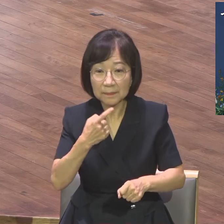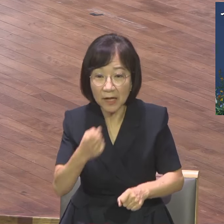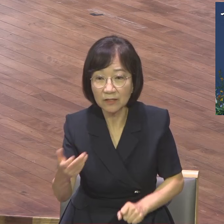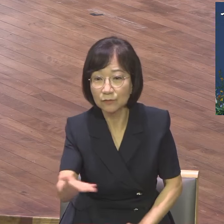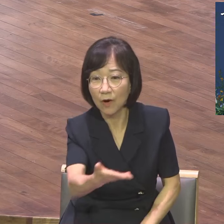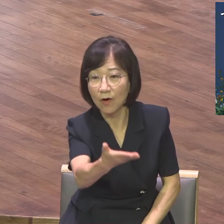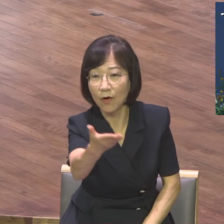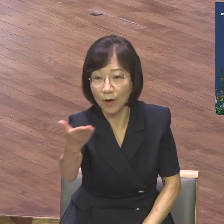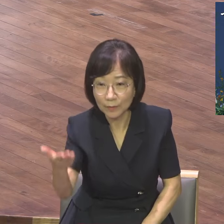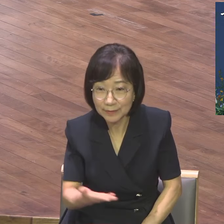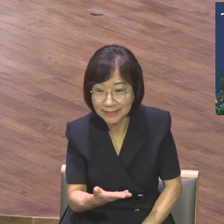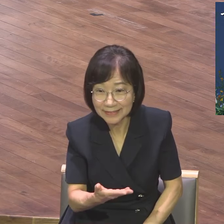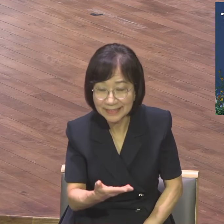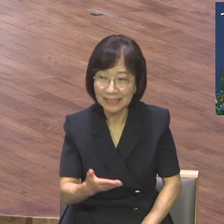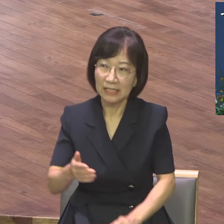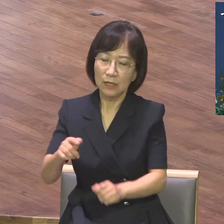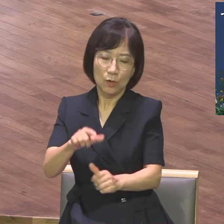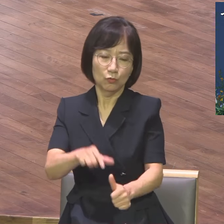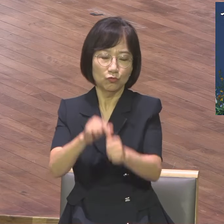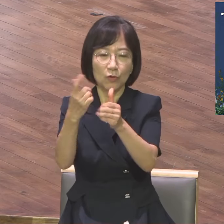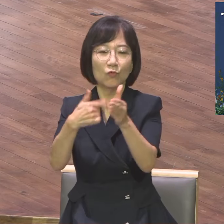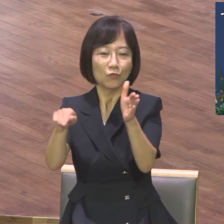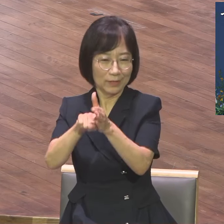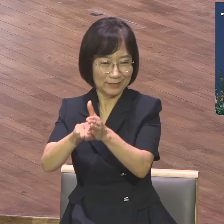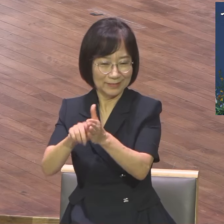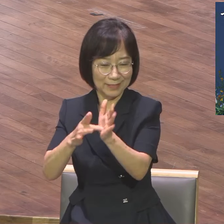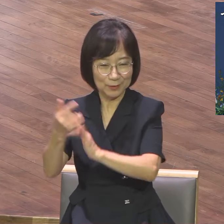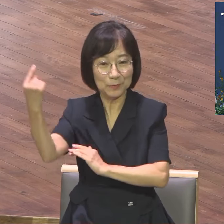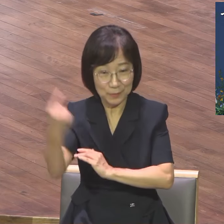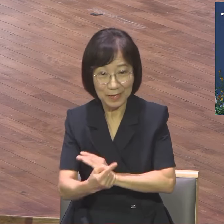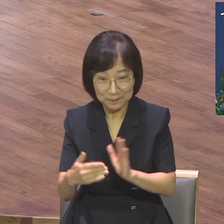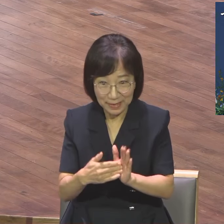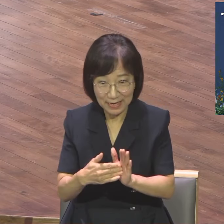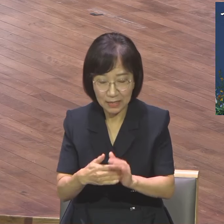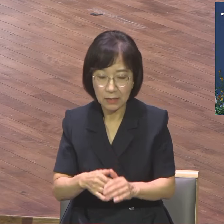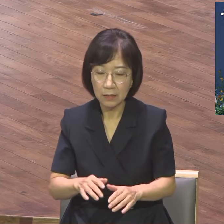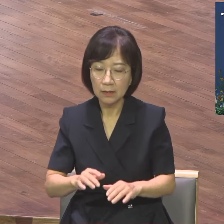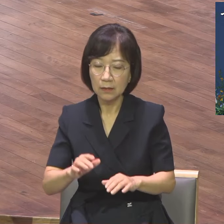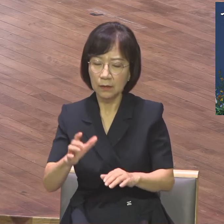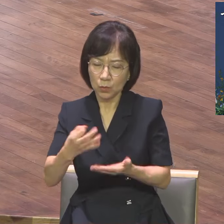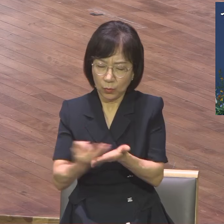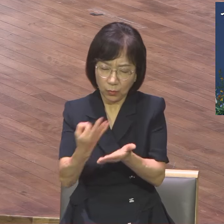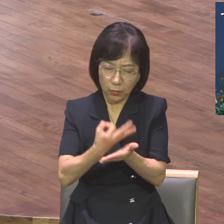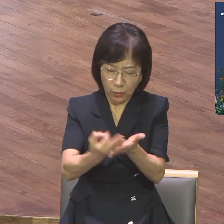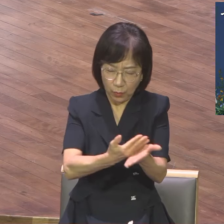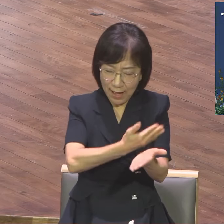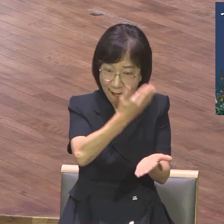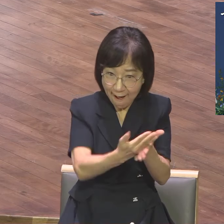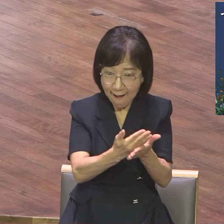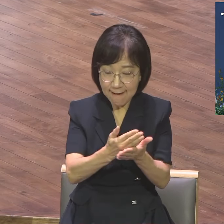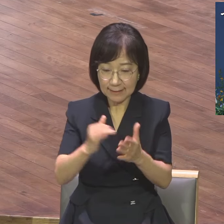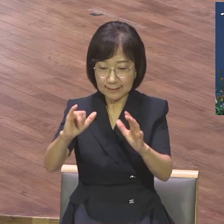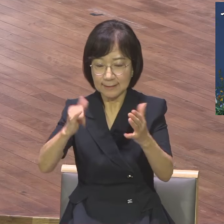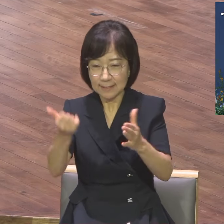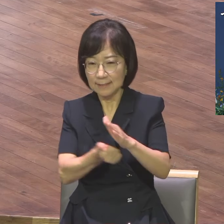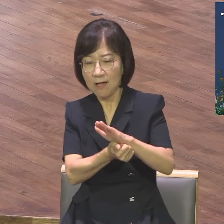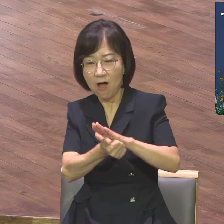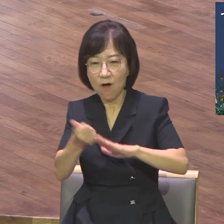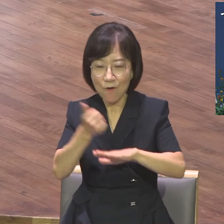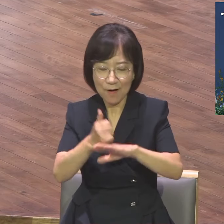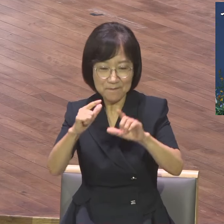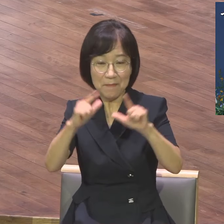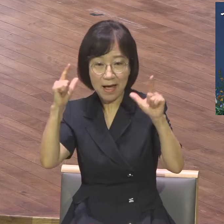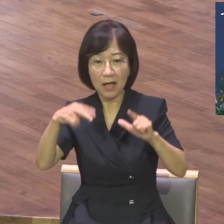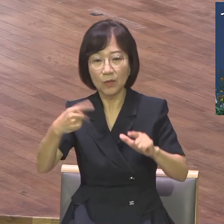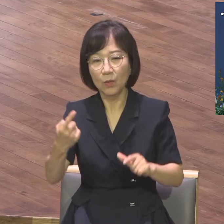인간의 운명이지요. 아무리 돈을 많이 벌어도 아무리 세상에 출세해도 아무리 세상 성공해도 절대로